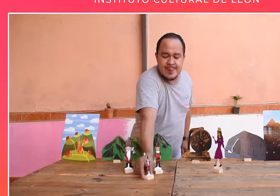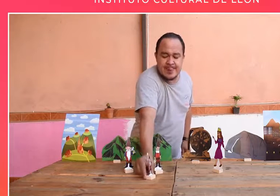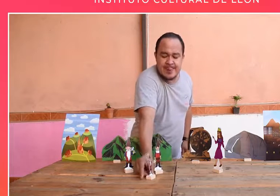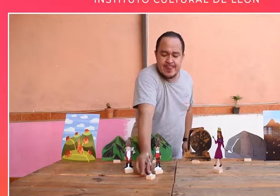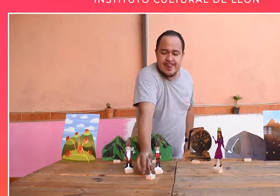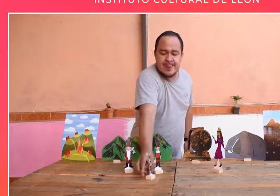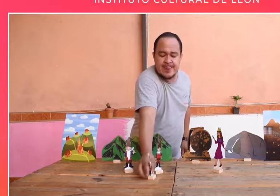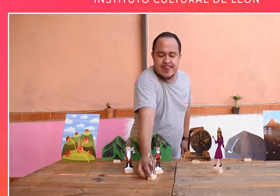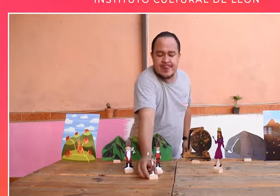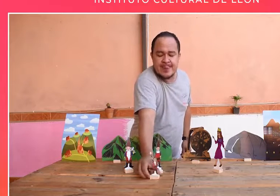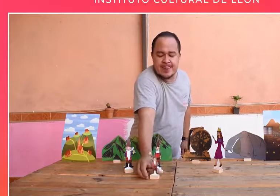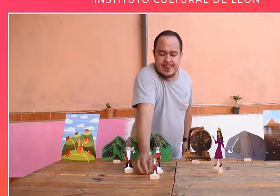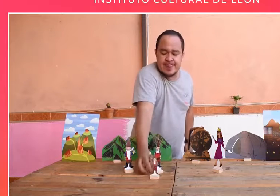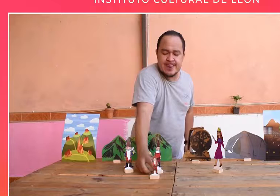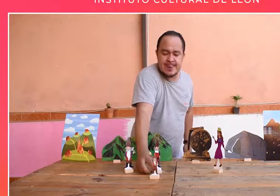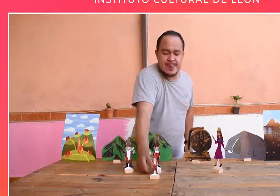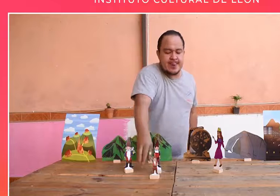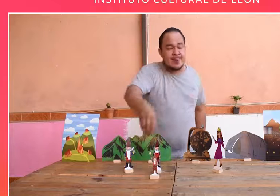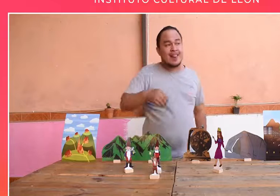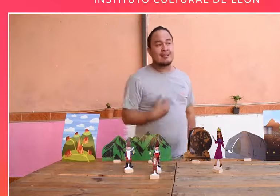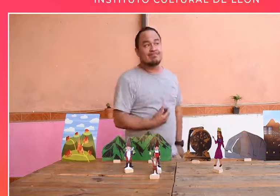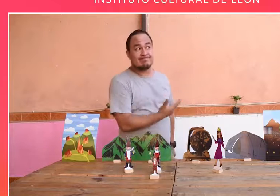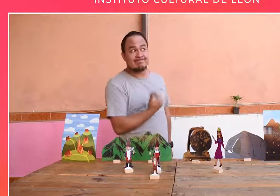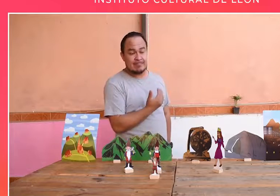Y estuvieron de acuerdo en una cosa.